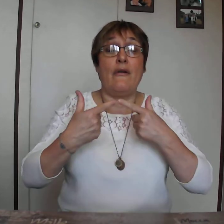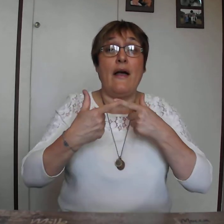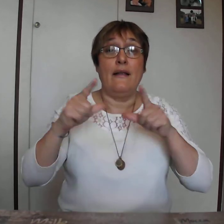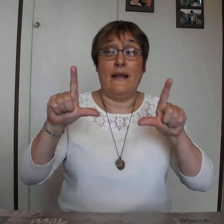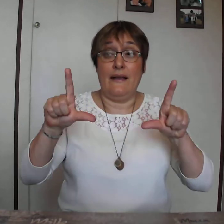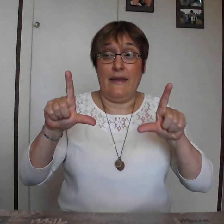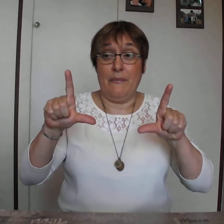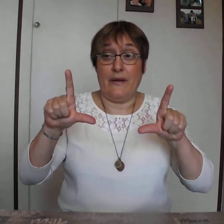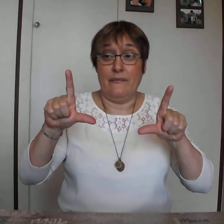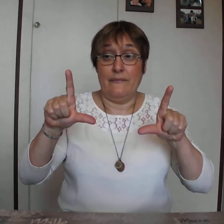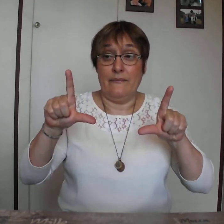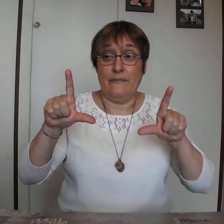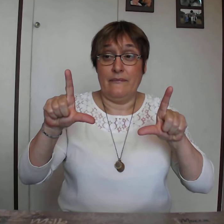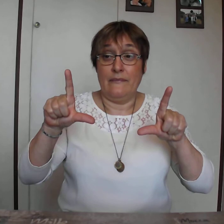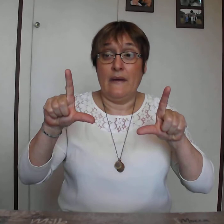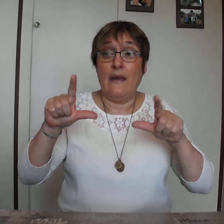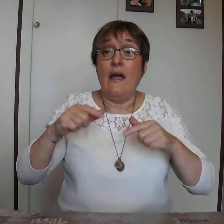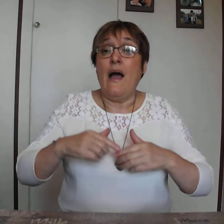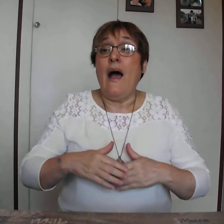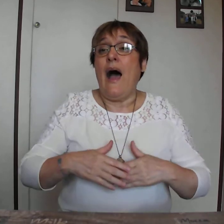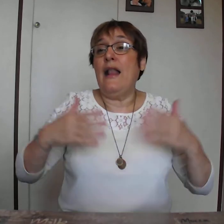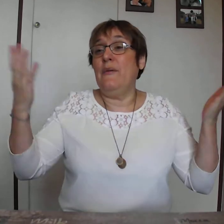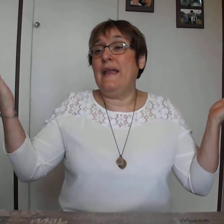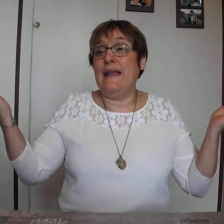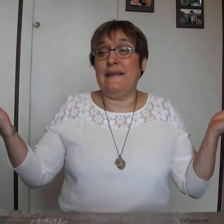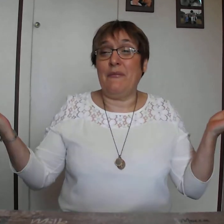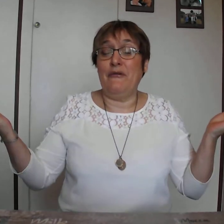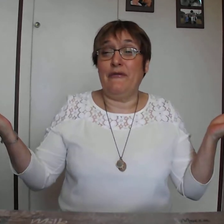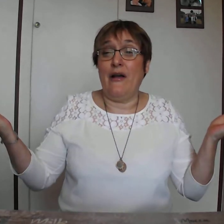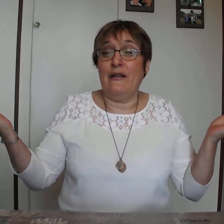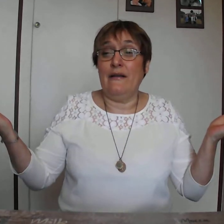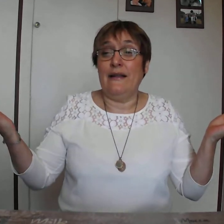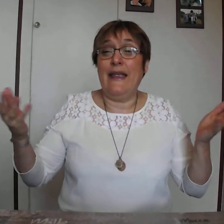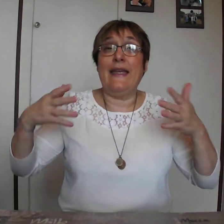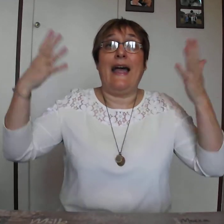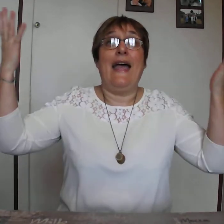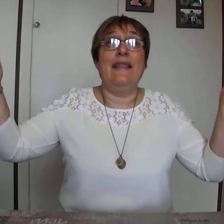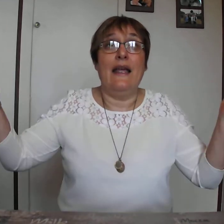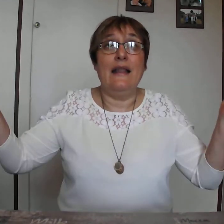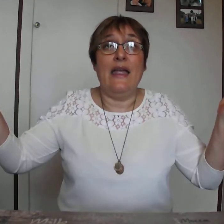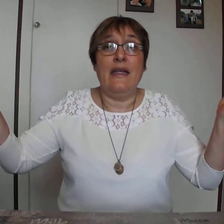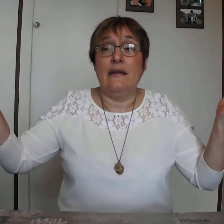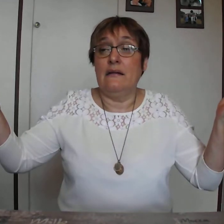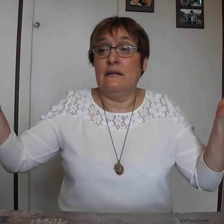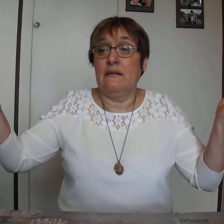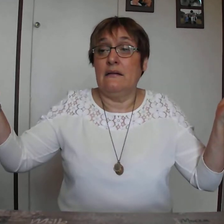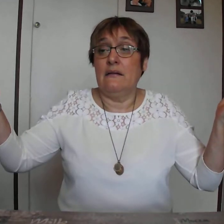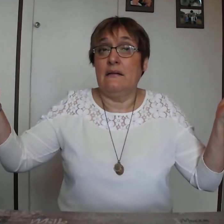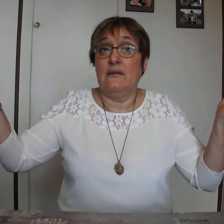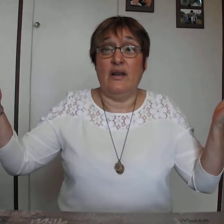voilà libre. À lui les herbes folles, les graines, les... De la